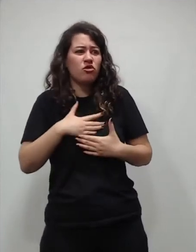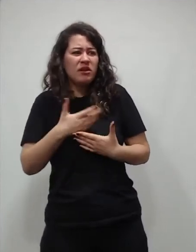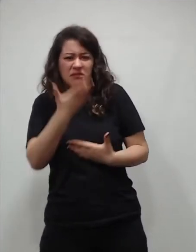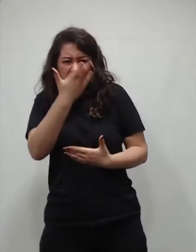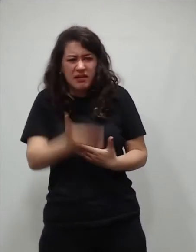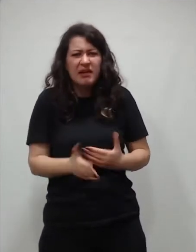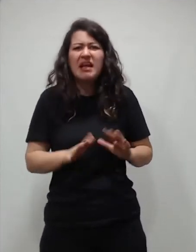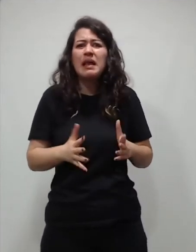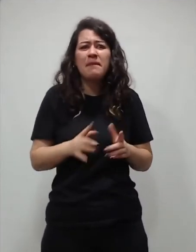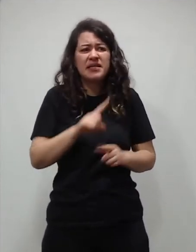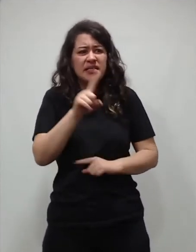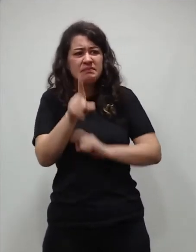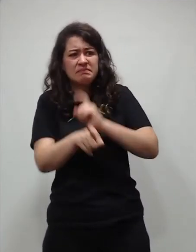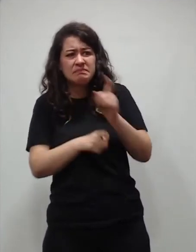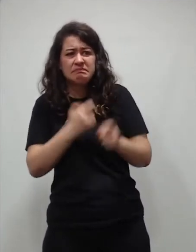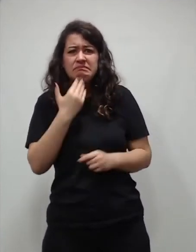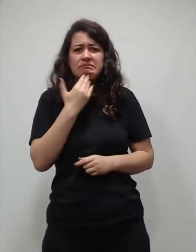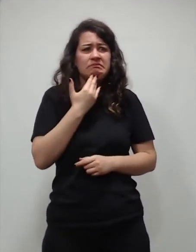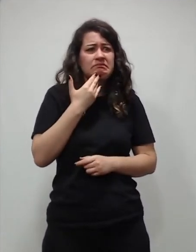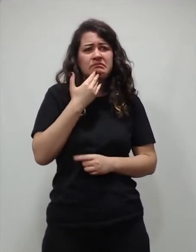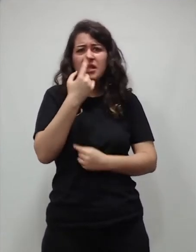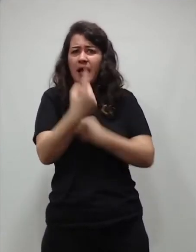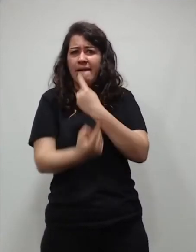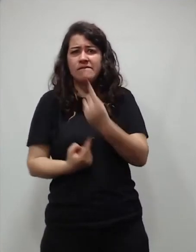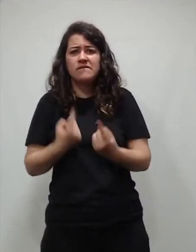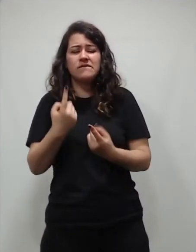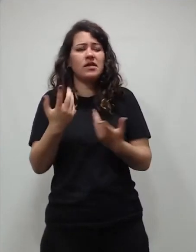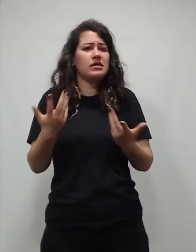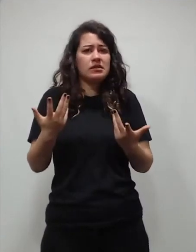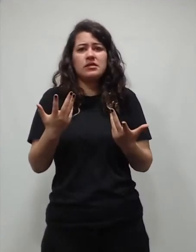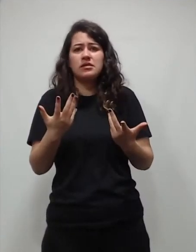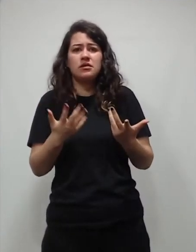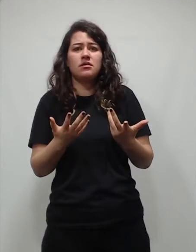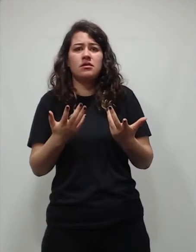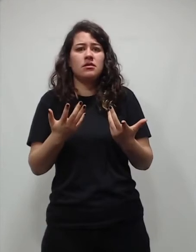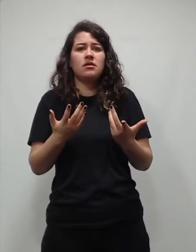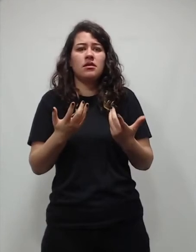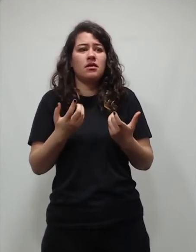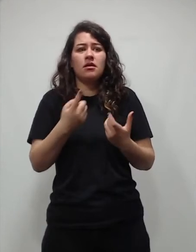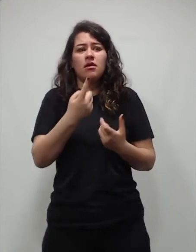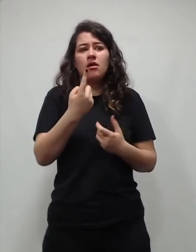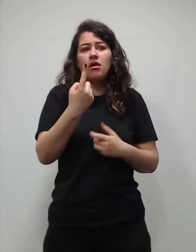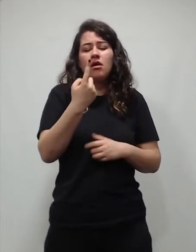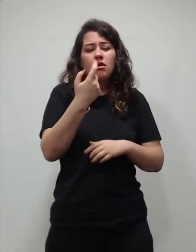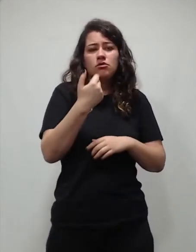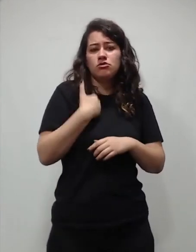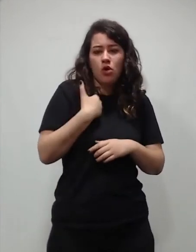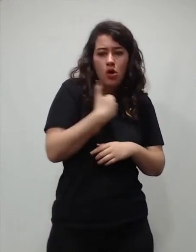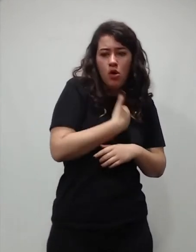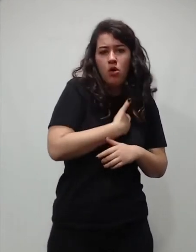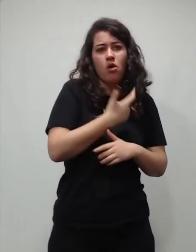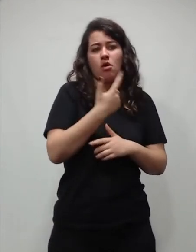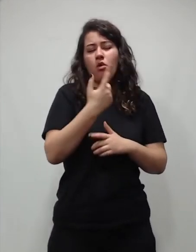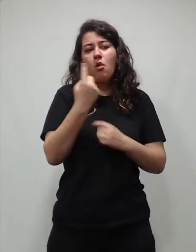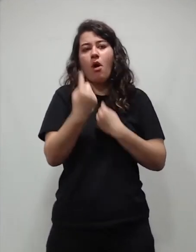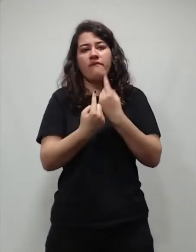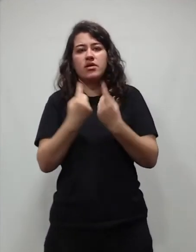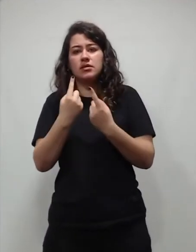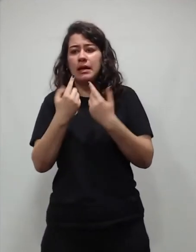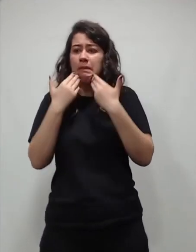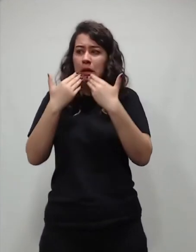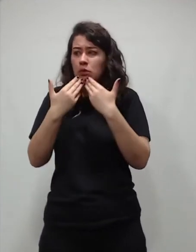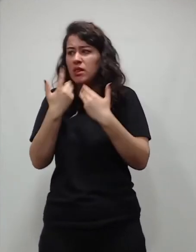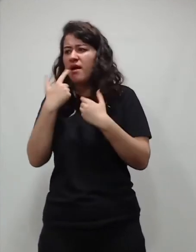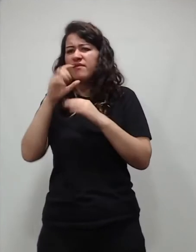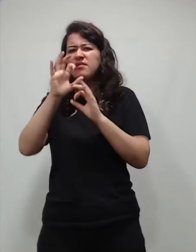querida, a veces intentando hacer cosas a solas o a veces consultando a